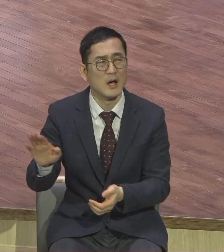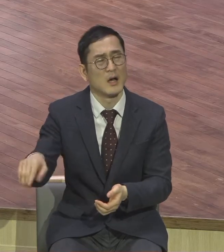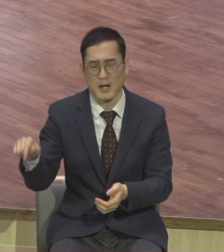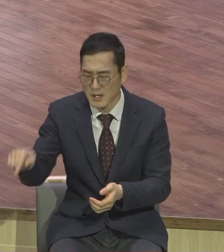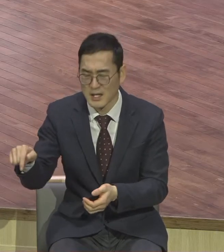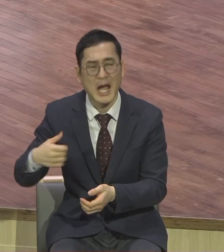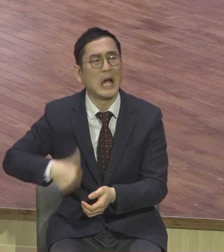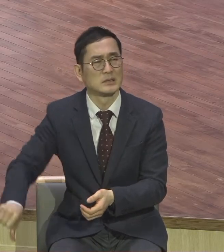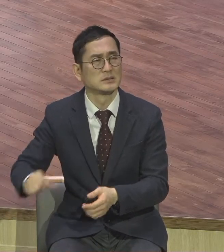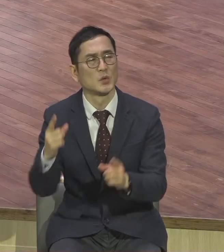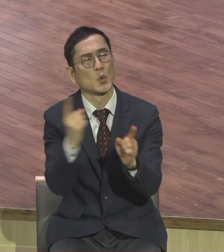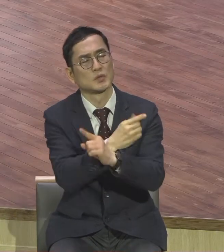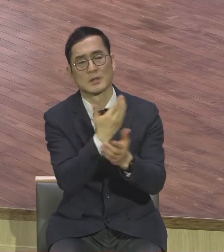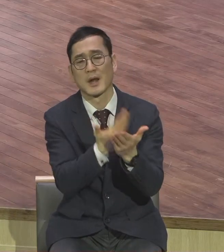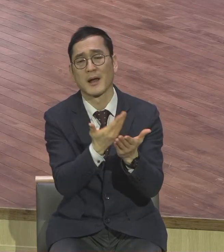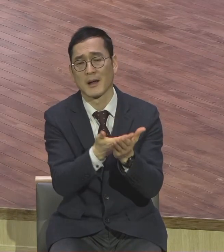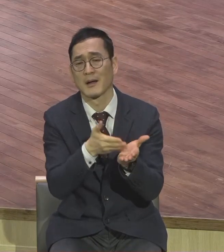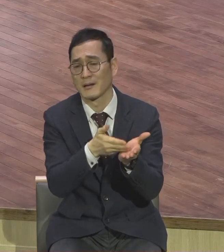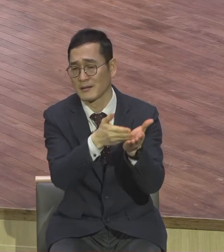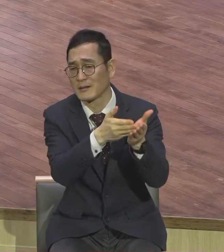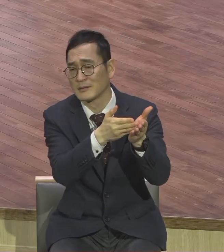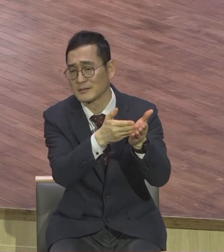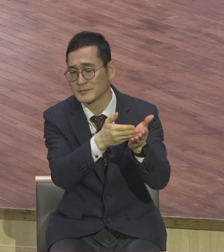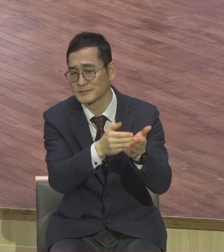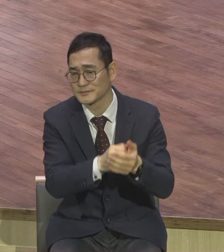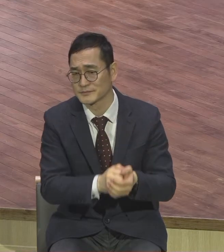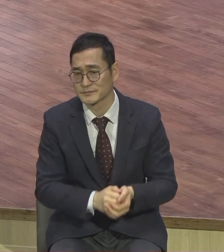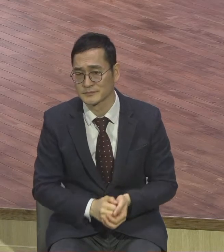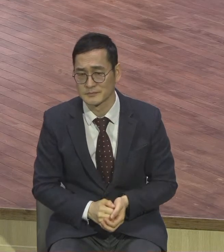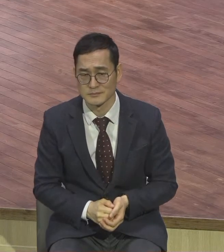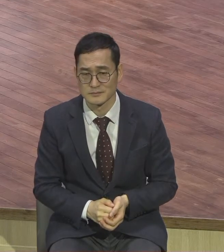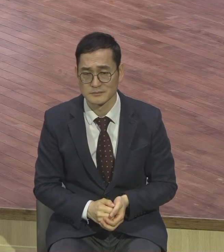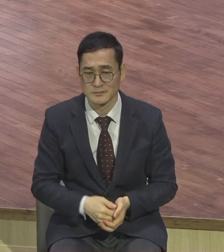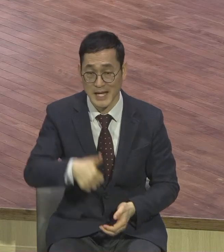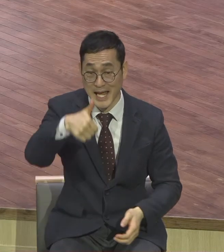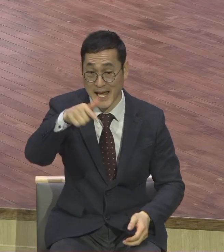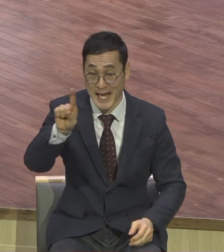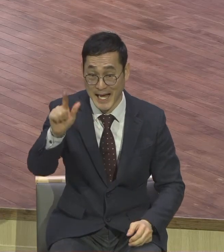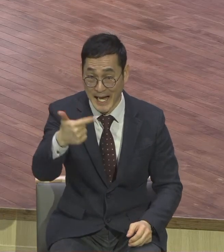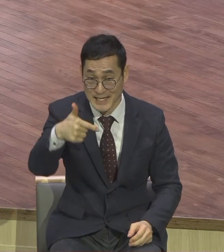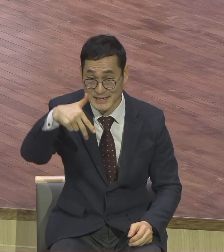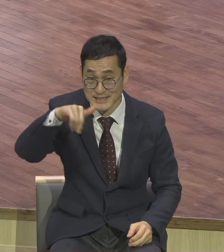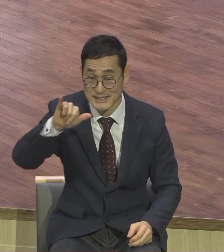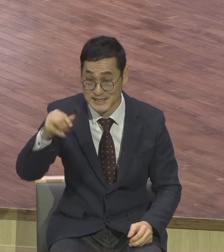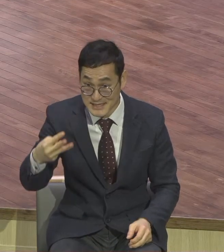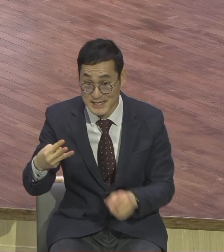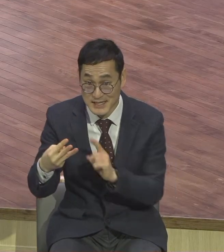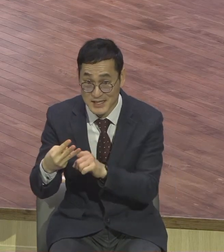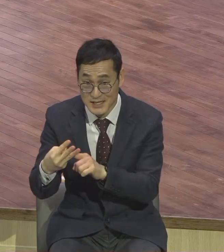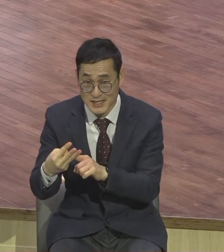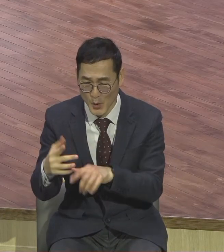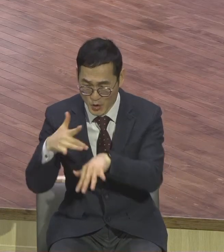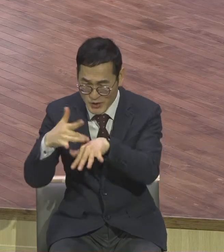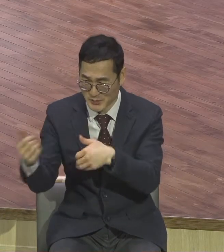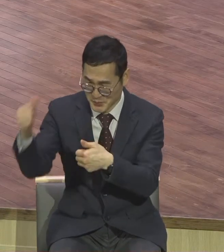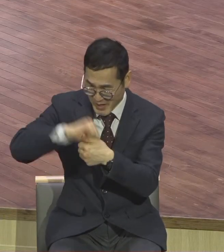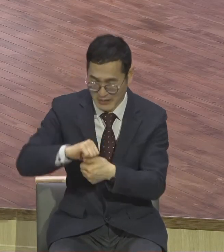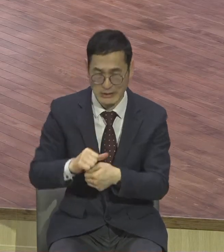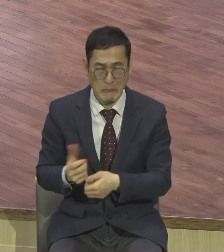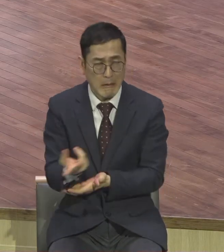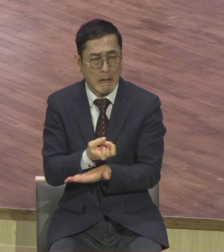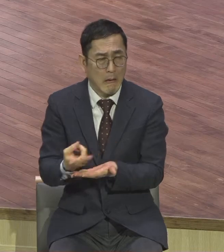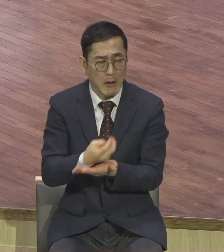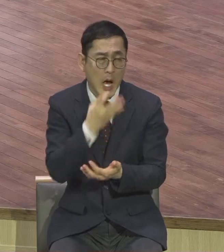고쳐주세요 라고 그렇게 외칩니다. 모든 간질이 귀신이 들려서 있는 것은 아닙니다만 이